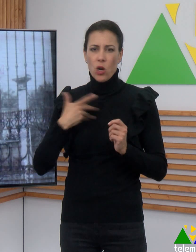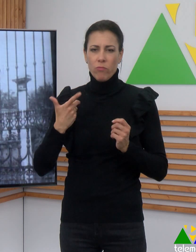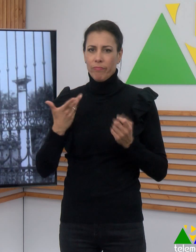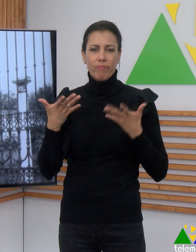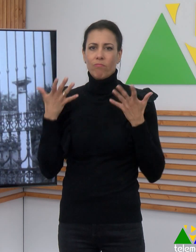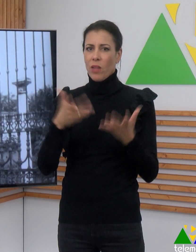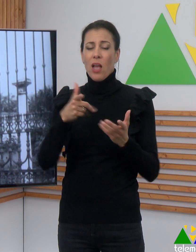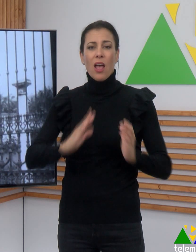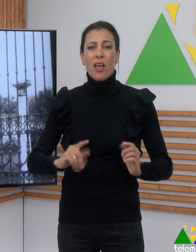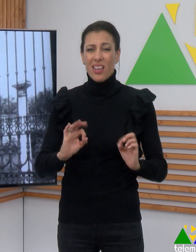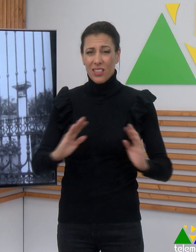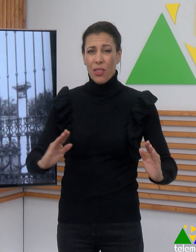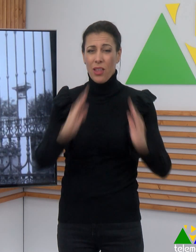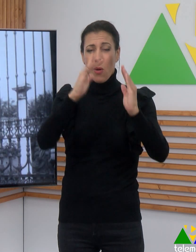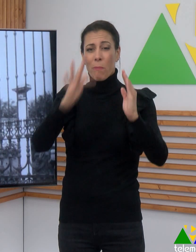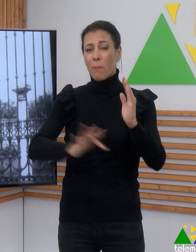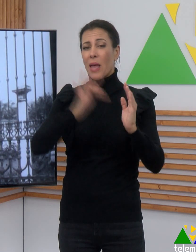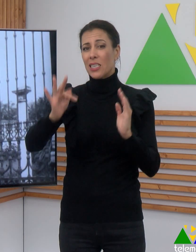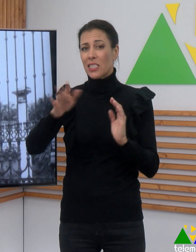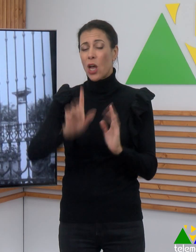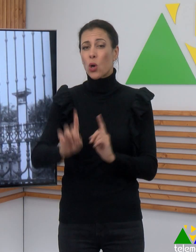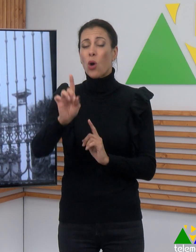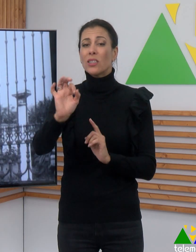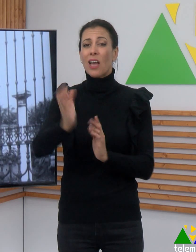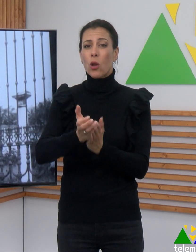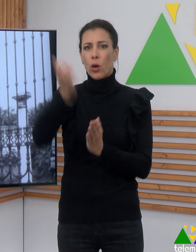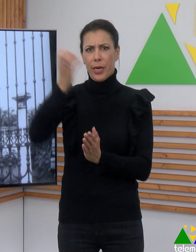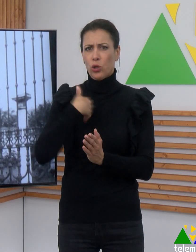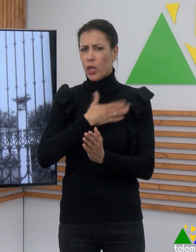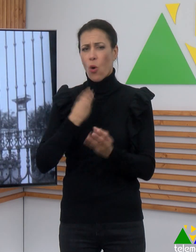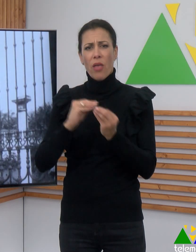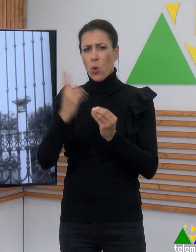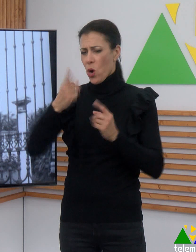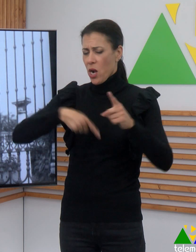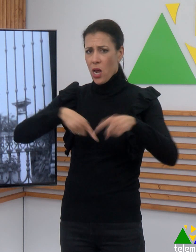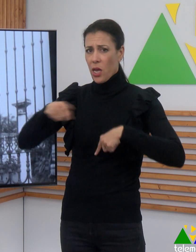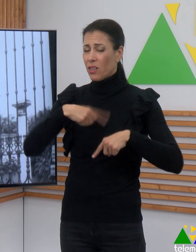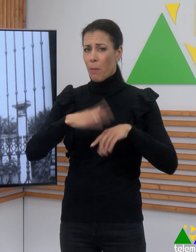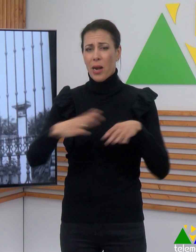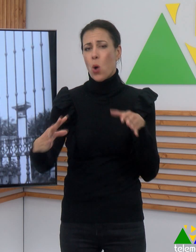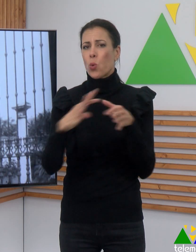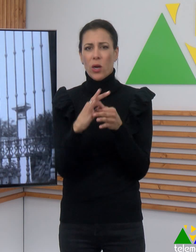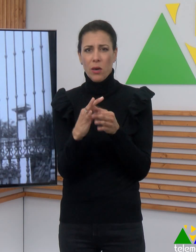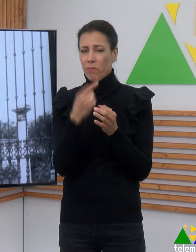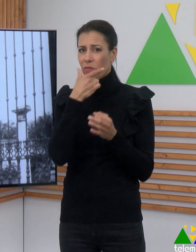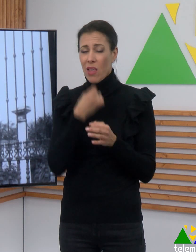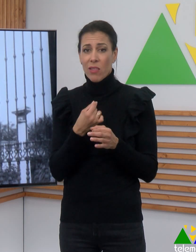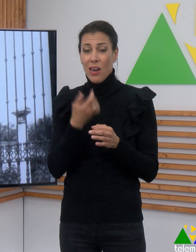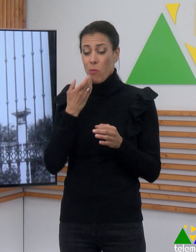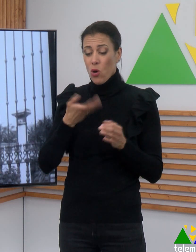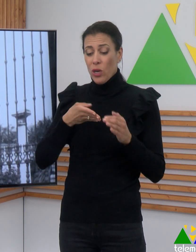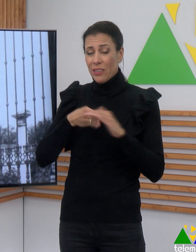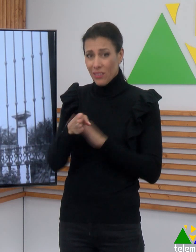y al monte de la Alcolera y hacer una carretera que uniera directamente desde la